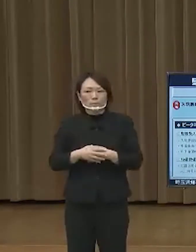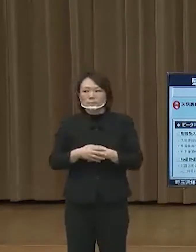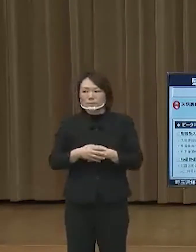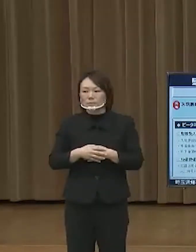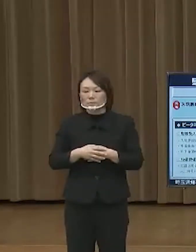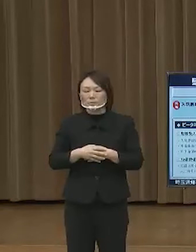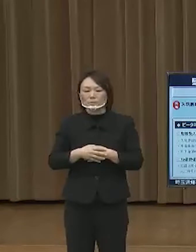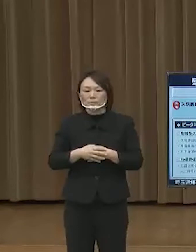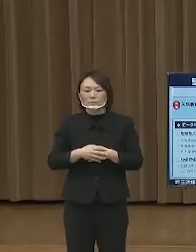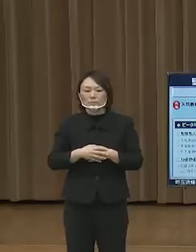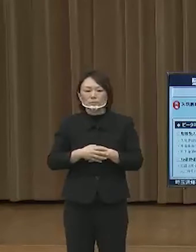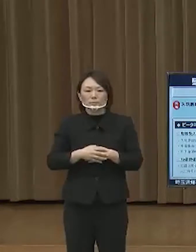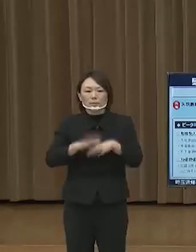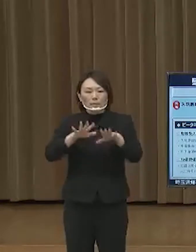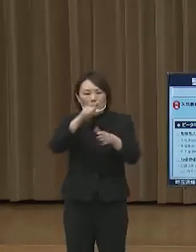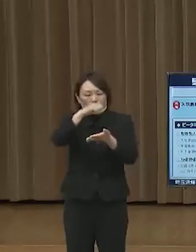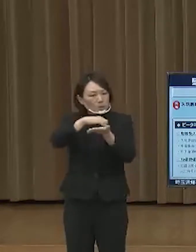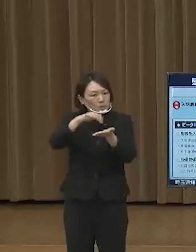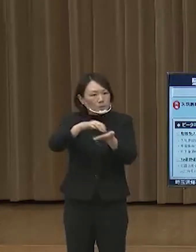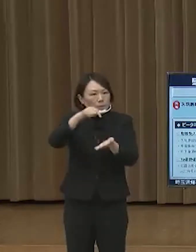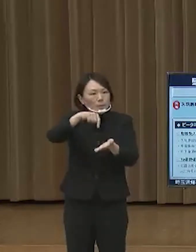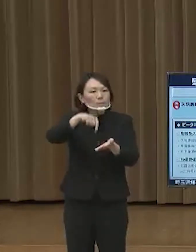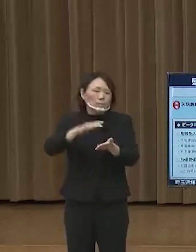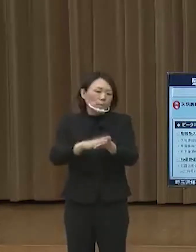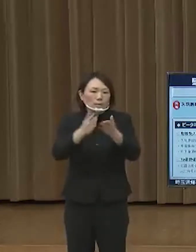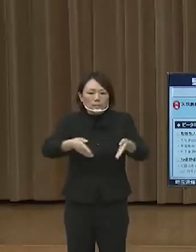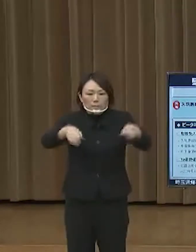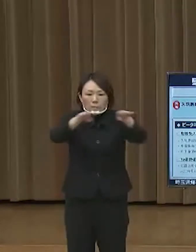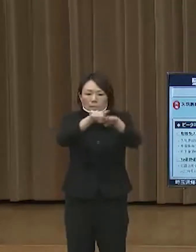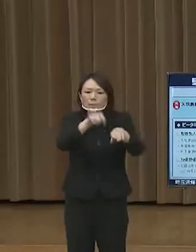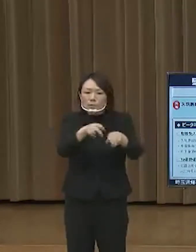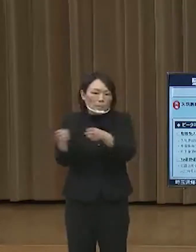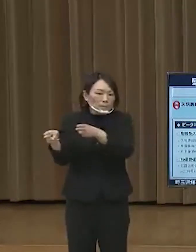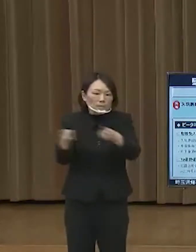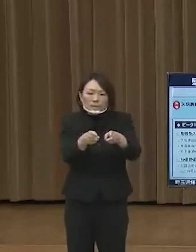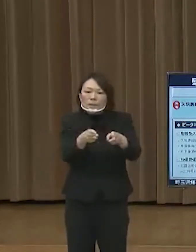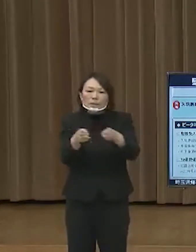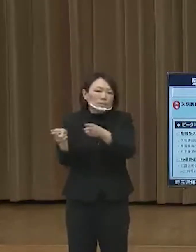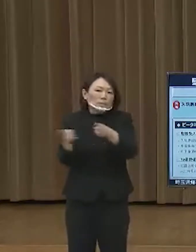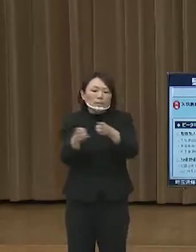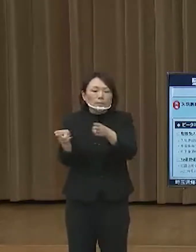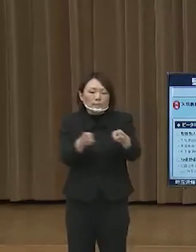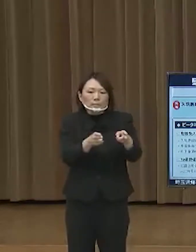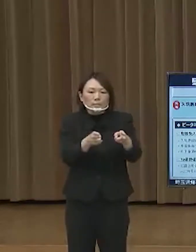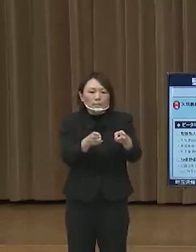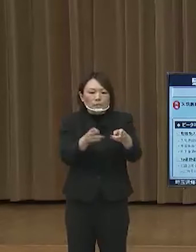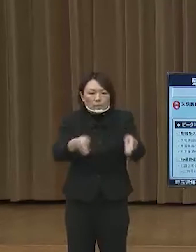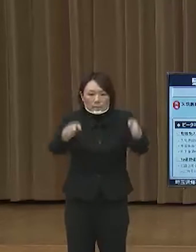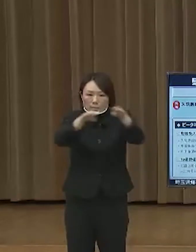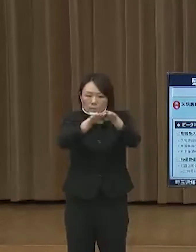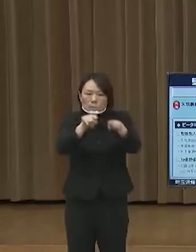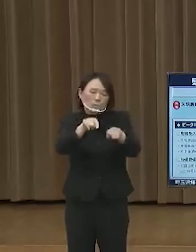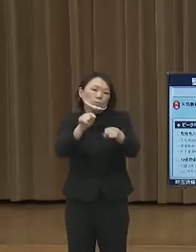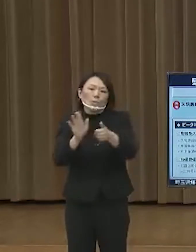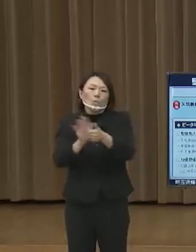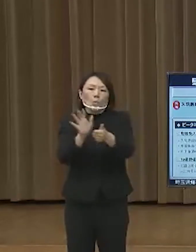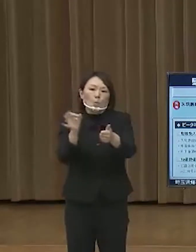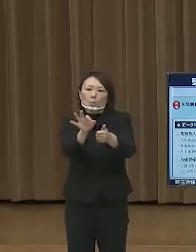補正予算では県が支援するのはハード面ということ、整備費の補助ということですけれども、人的な支援、結